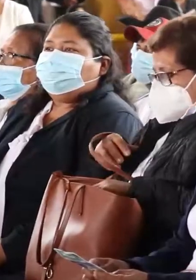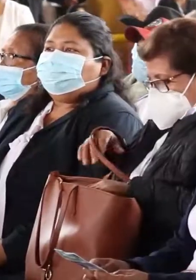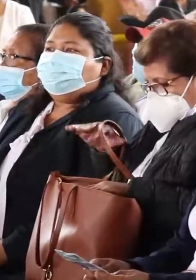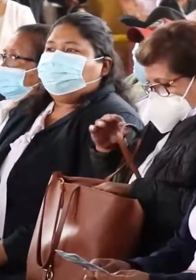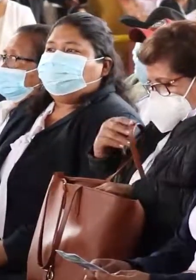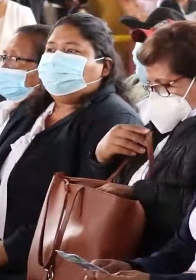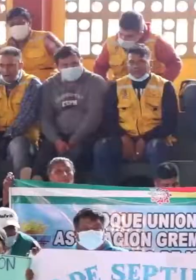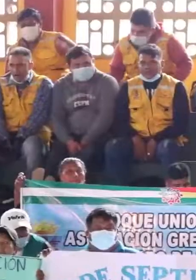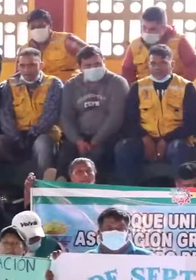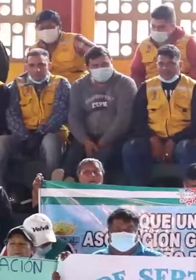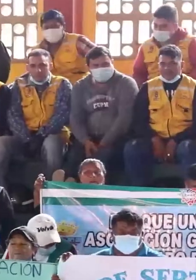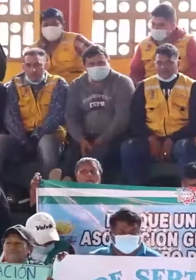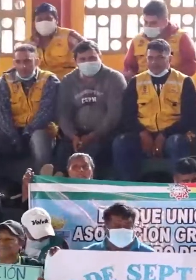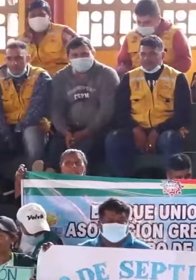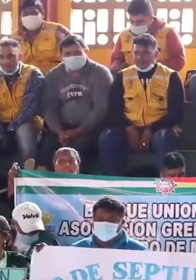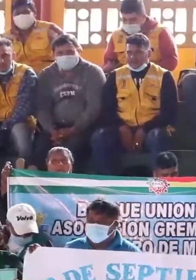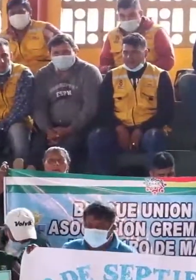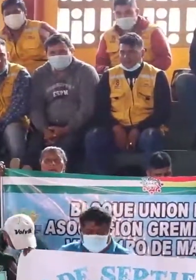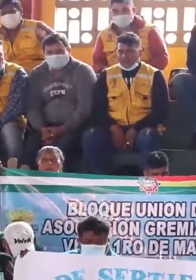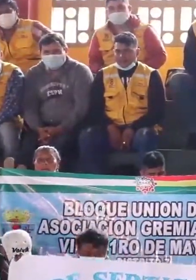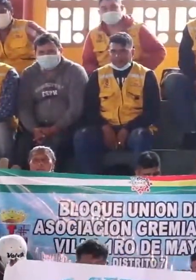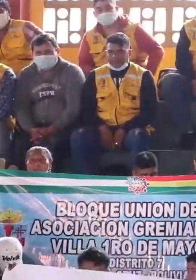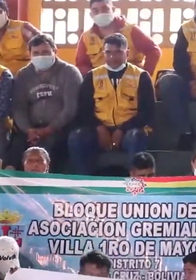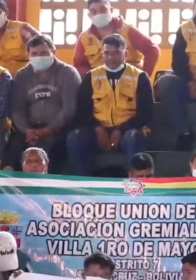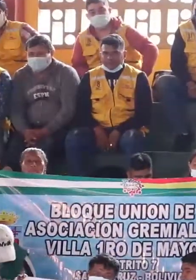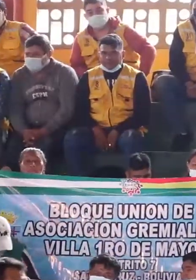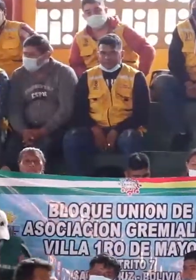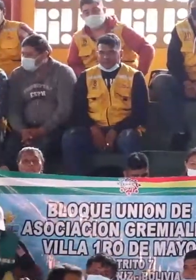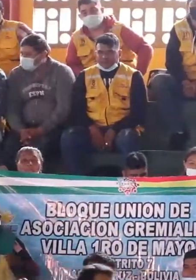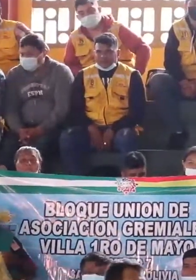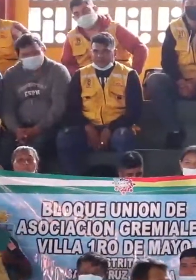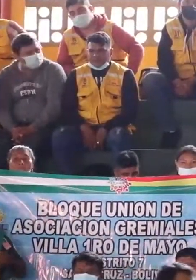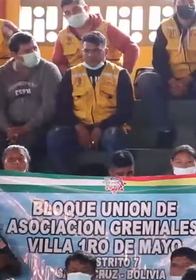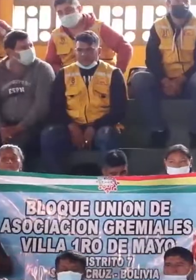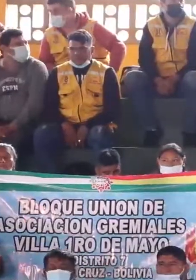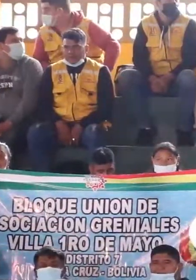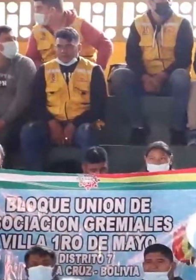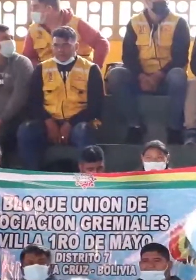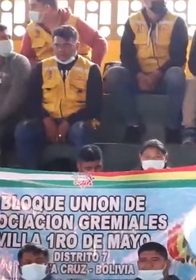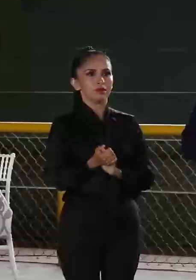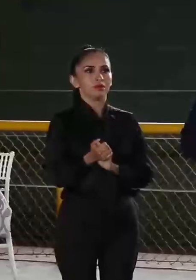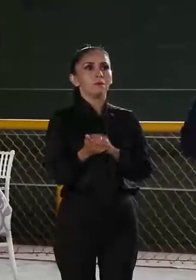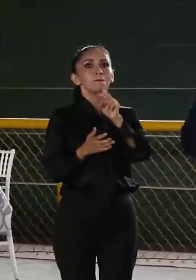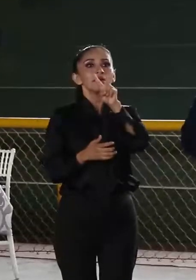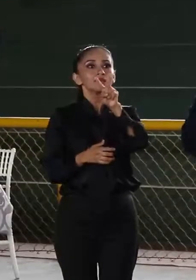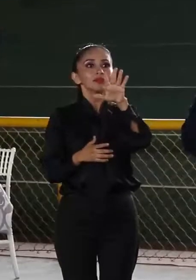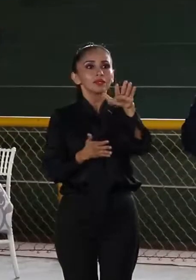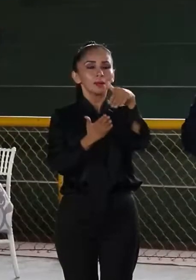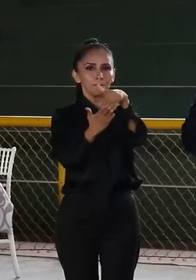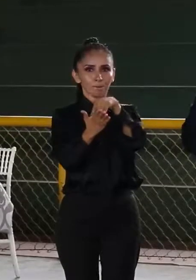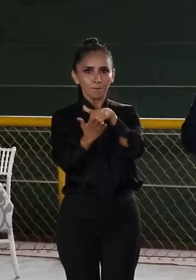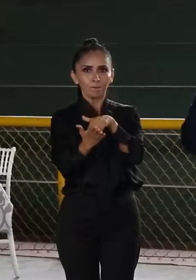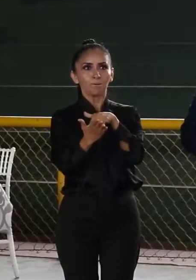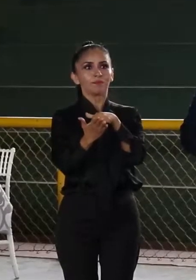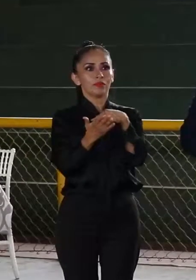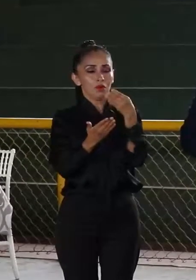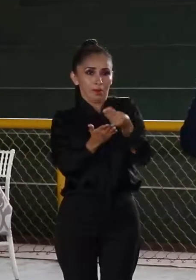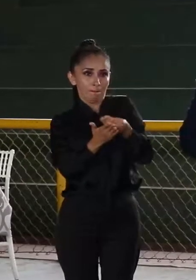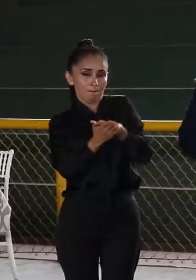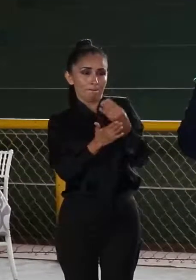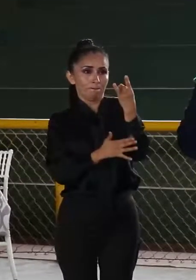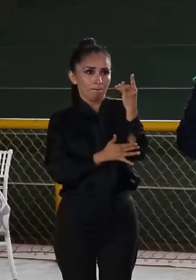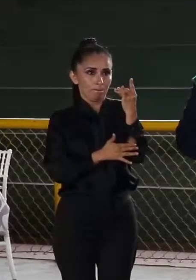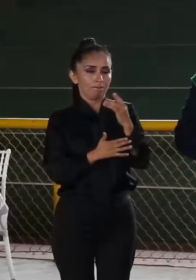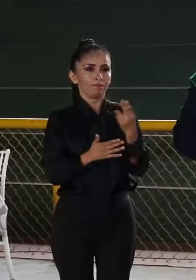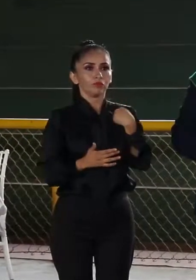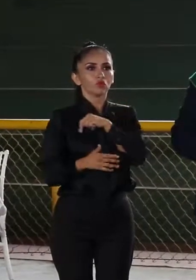de que la salud es uno de los pilares fundamentales en mi gestión. 25 millones de bolivianos hemos